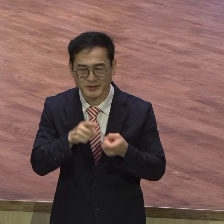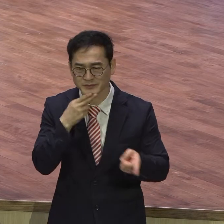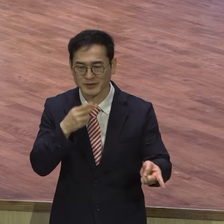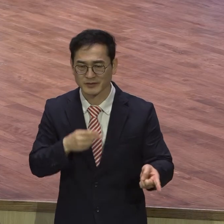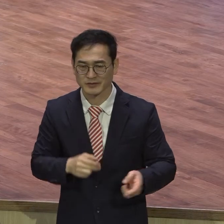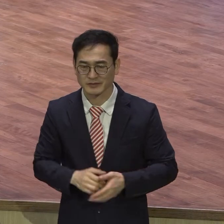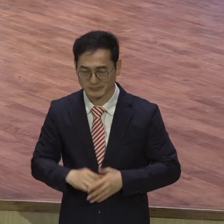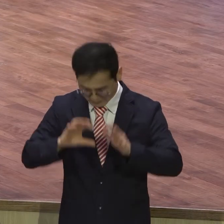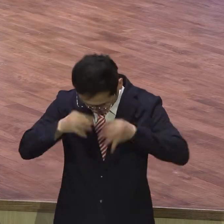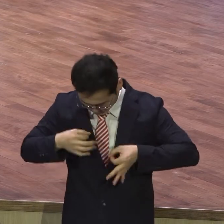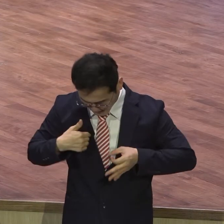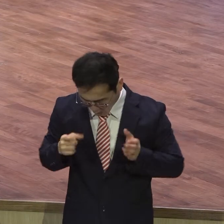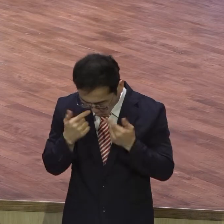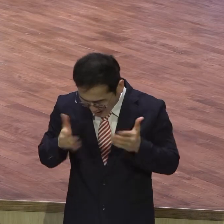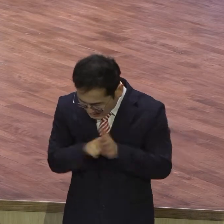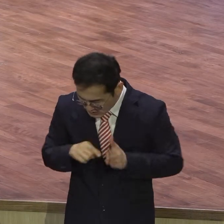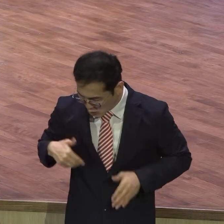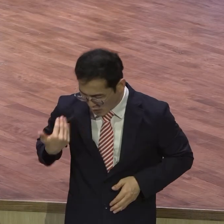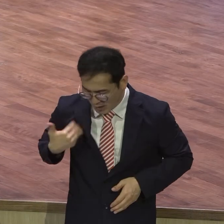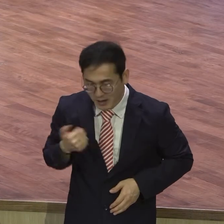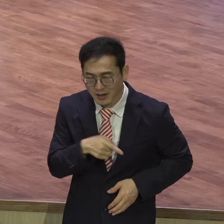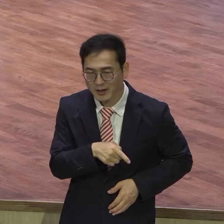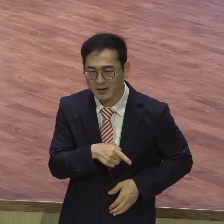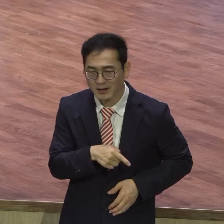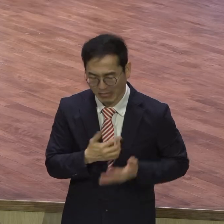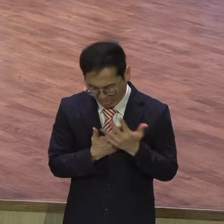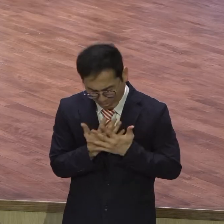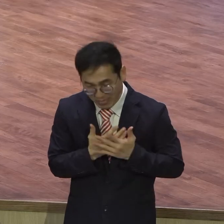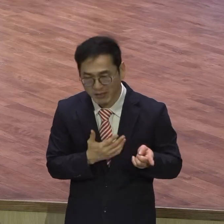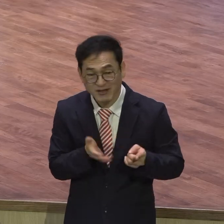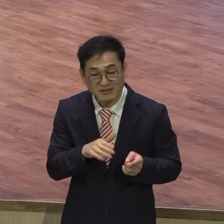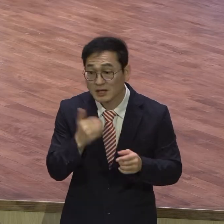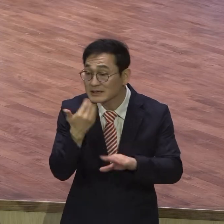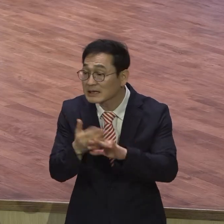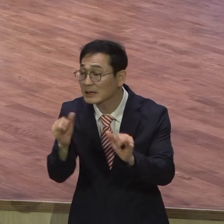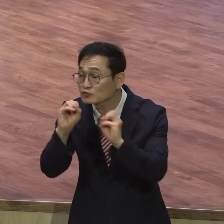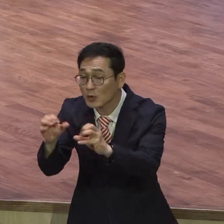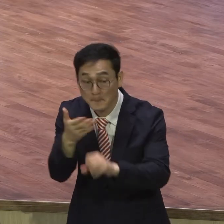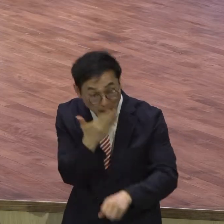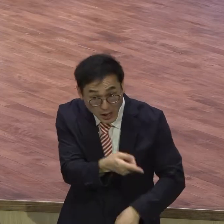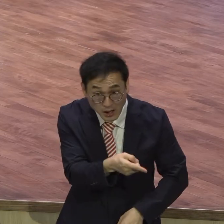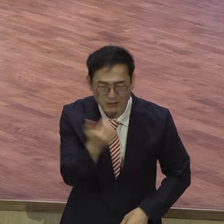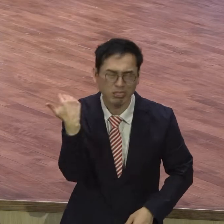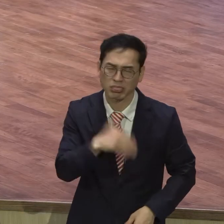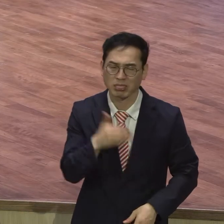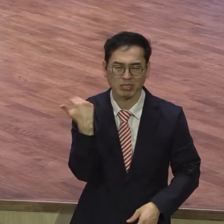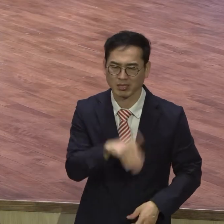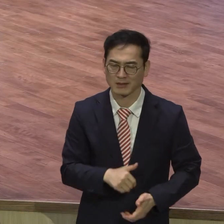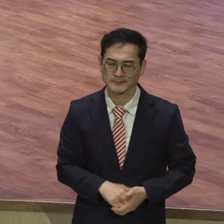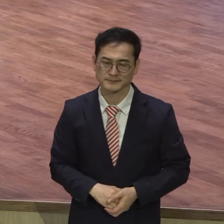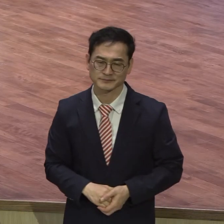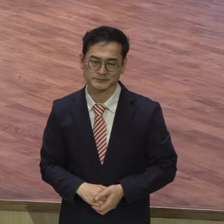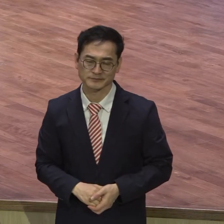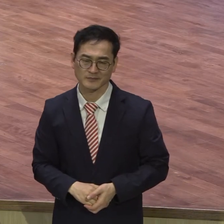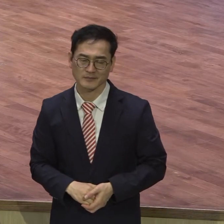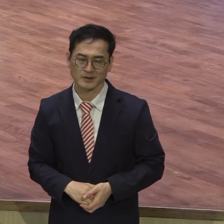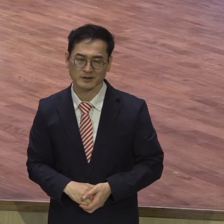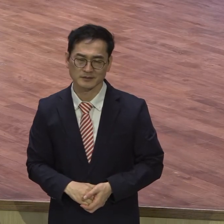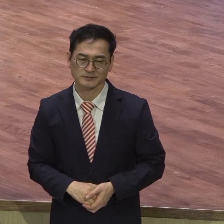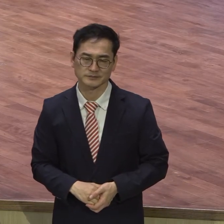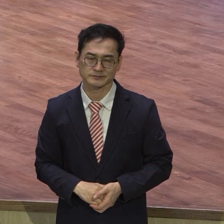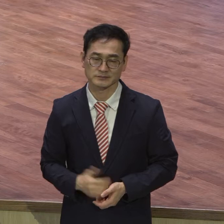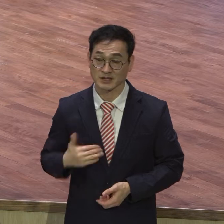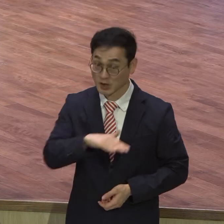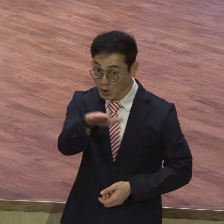남해까지 뭐 하겠어요 영혼가족들은 다 영혼구원에 대한 열정을 해보가시기 바랍니다 그거 가져야 돼요 그래야